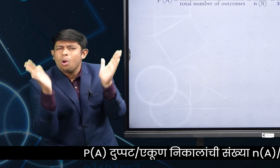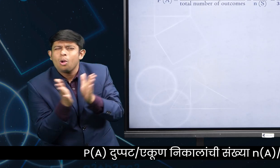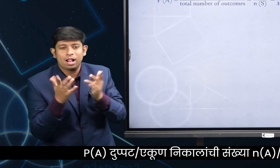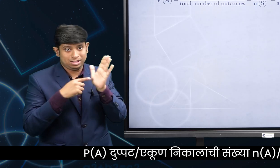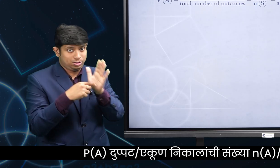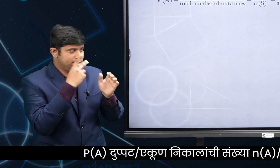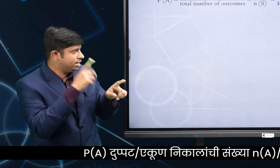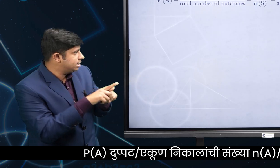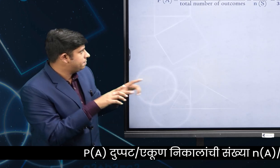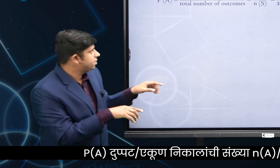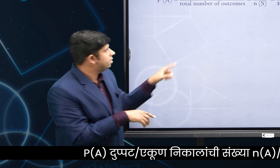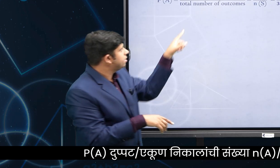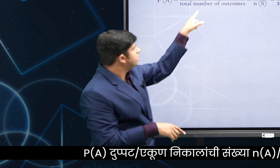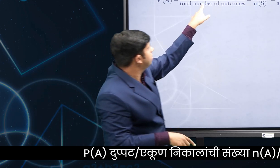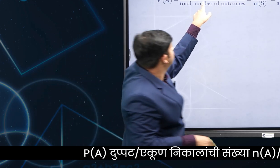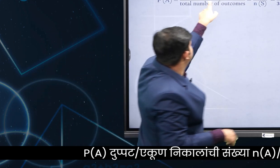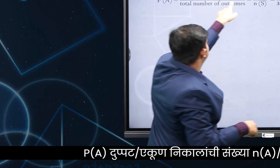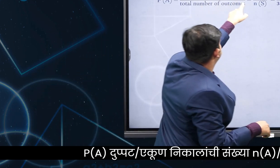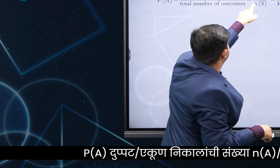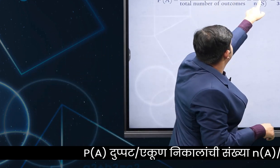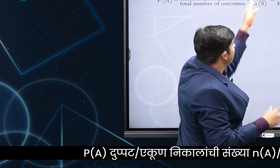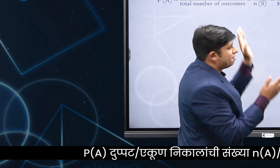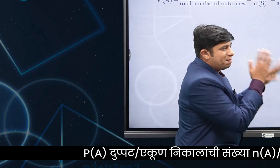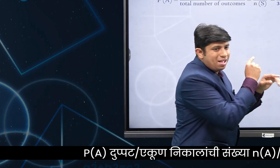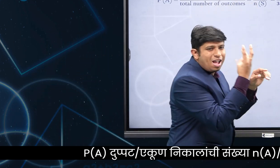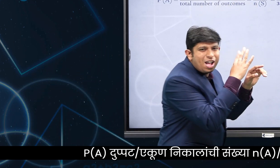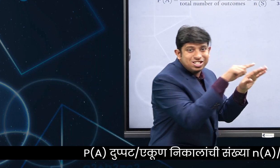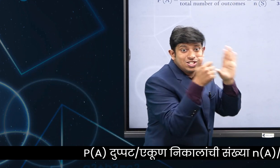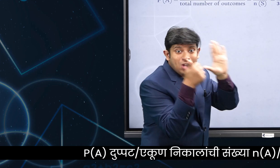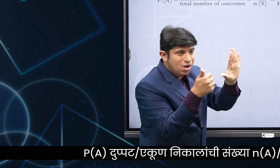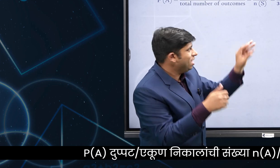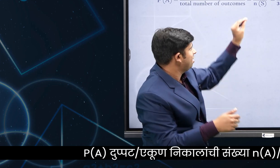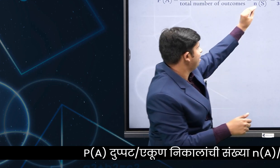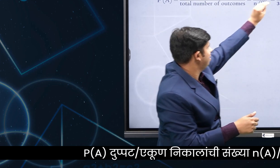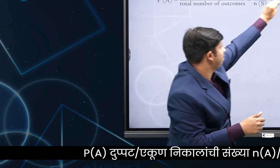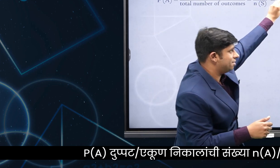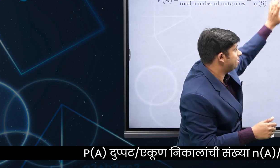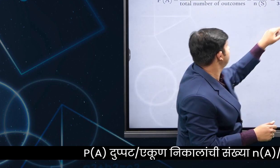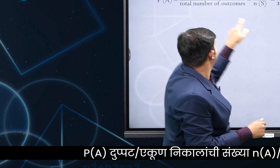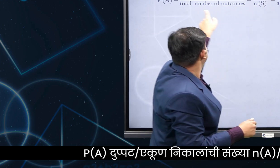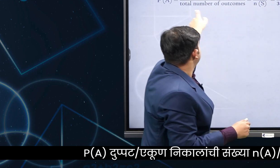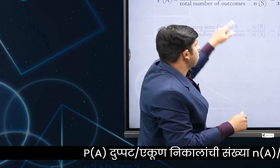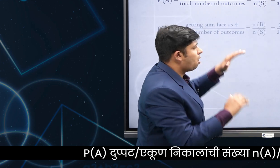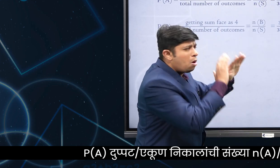एन कंसामध्ये ए कंस बंद भागिले एन कंसामध्ये एस बरोबर 6/36.